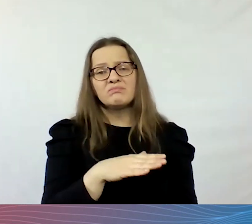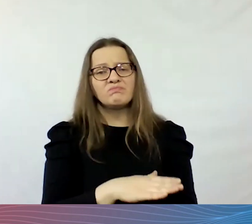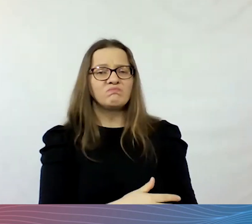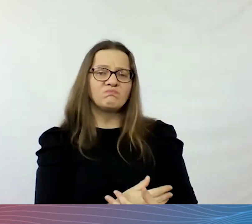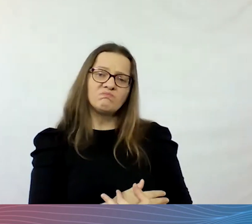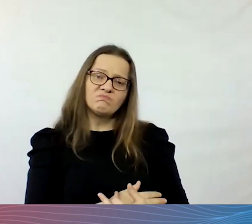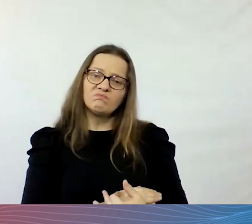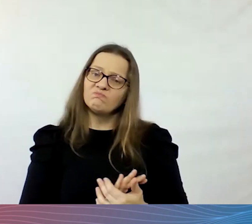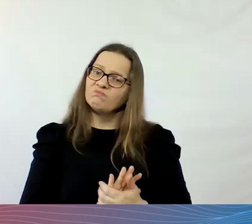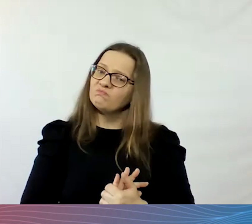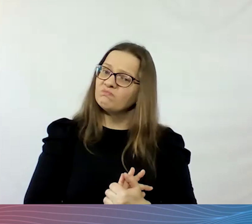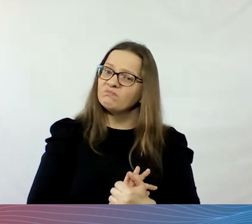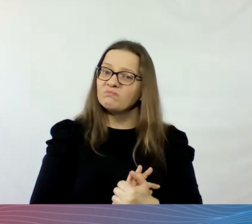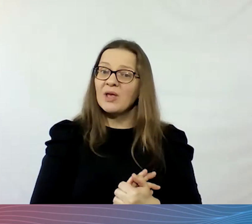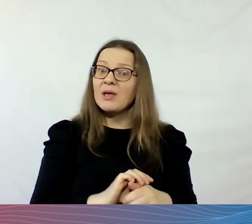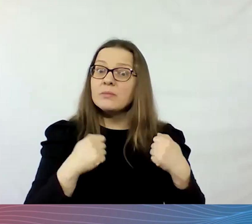seja obediente para poder crer.